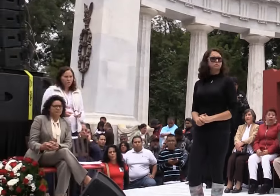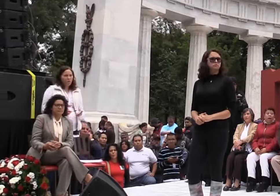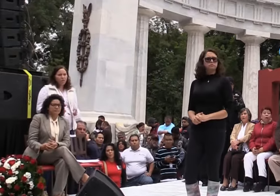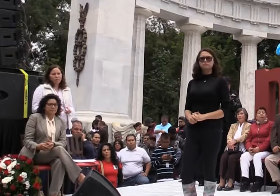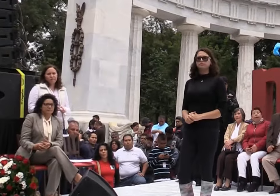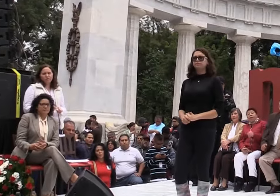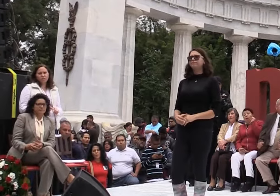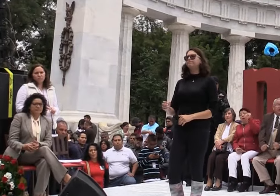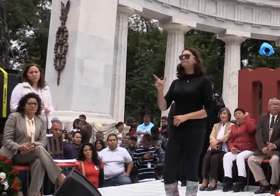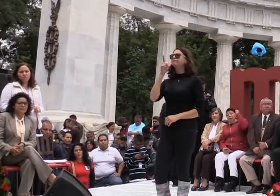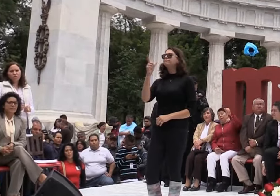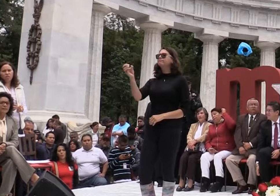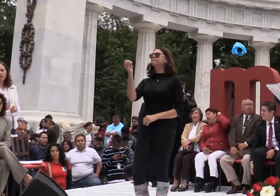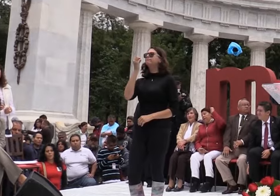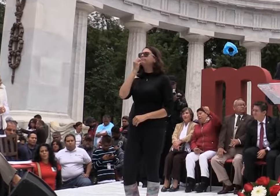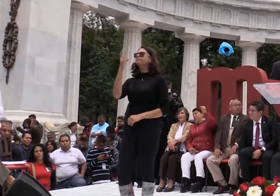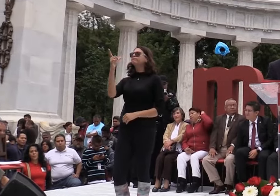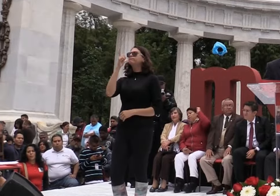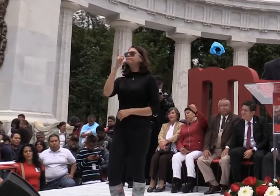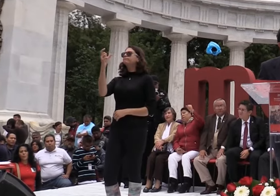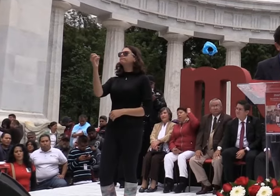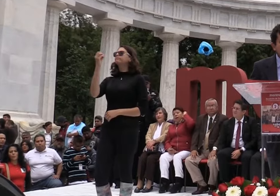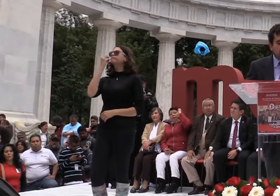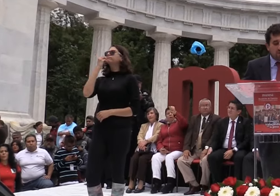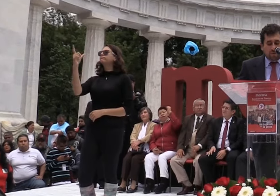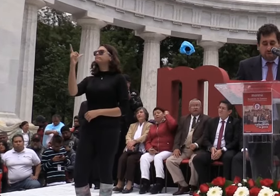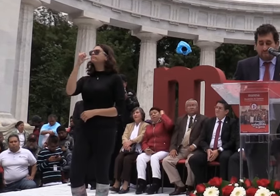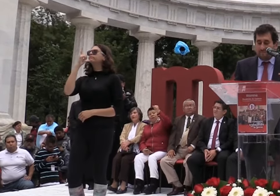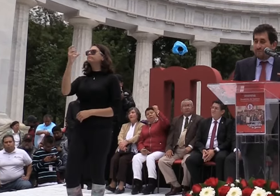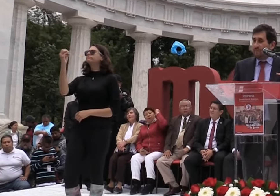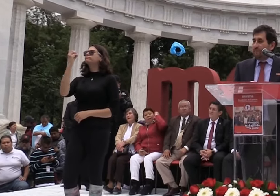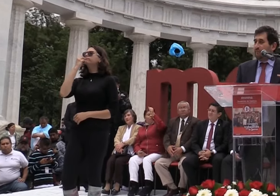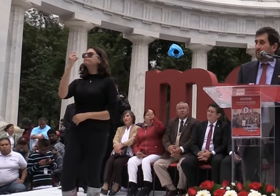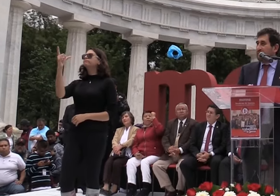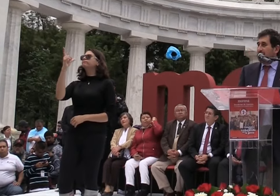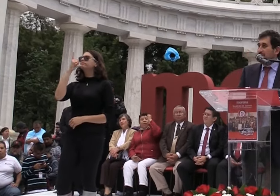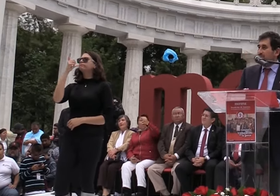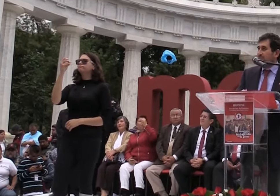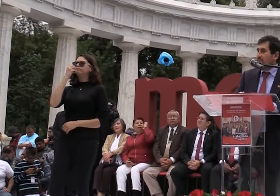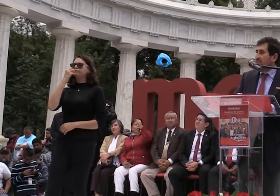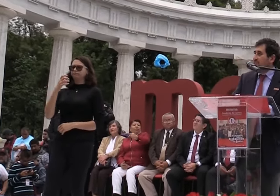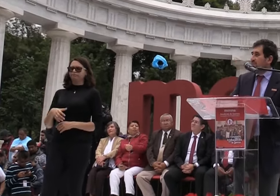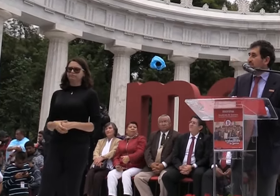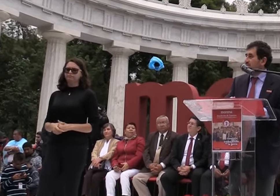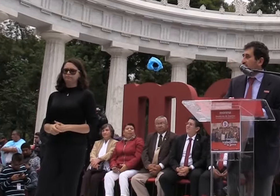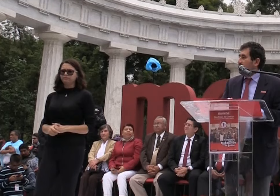Obrador, Obrador, Obrador, Obrador.